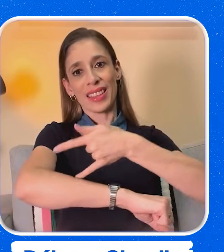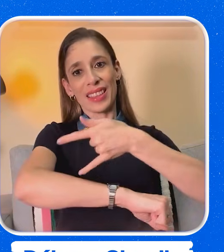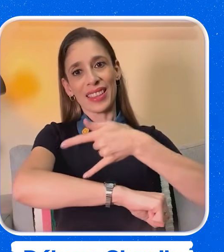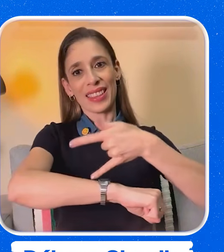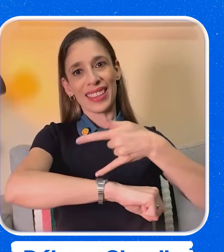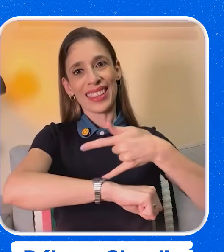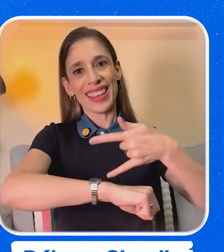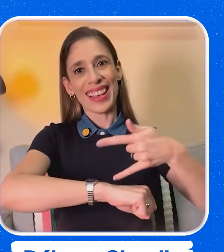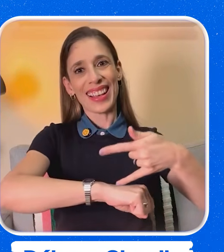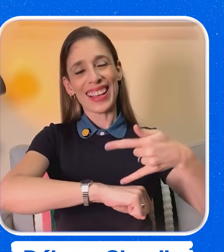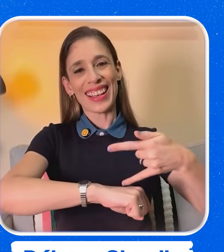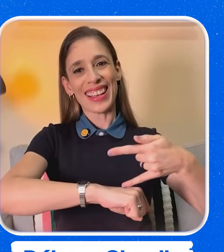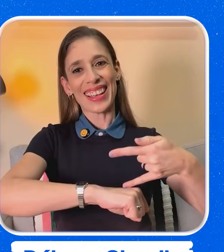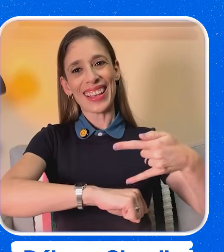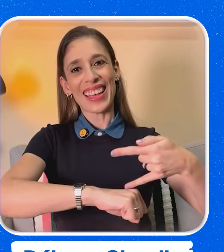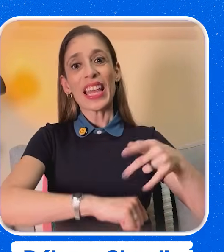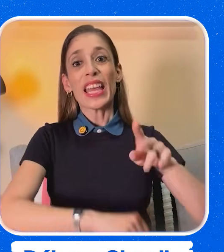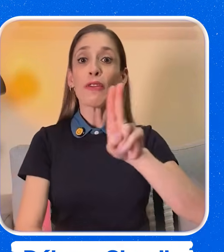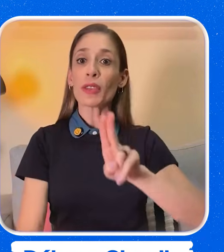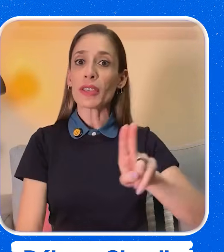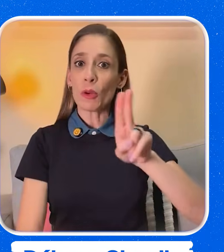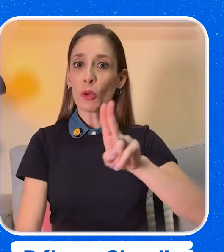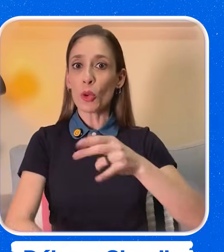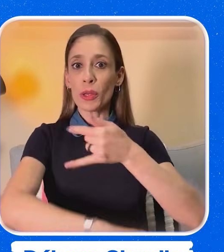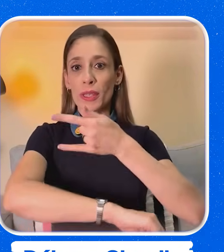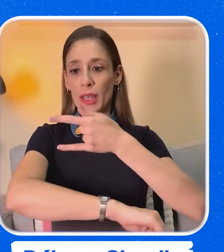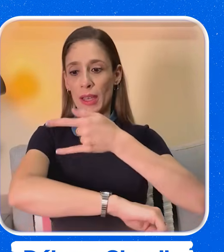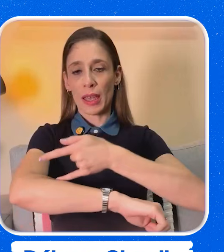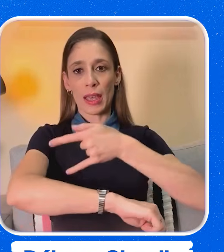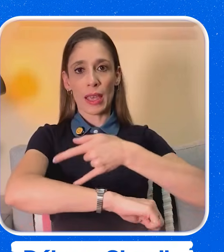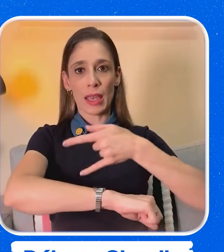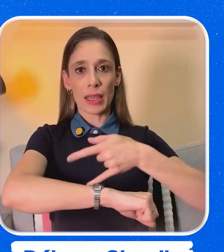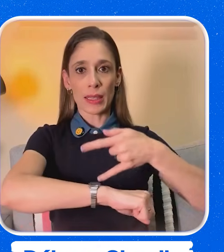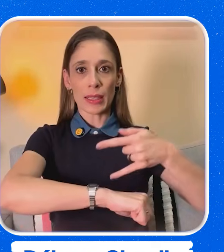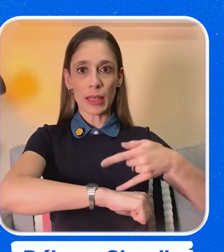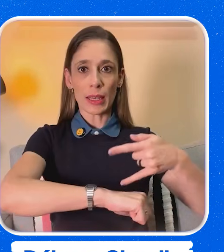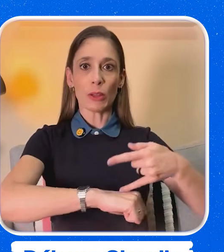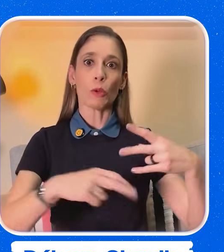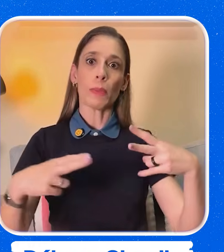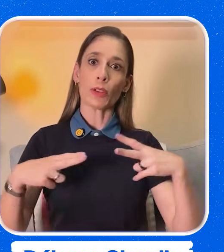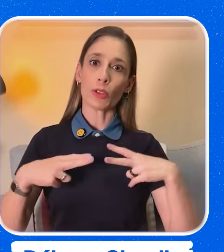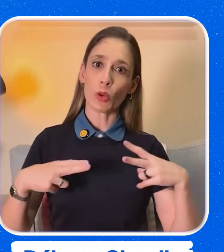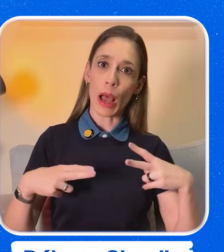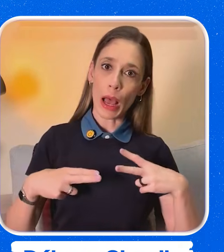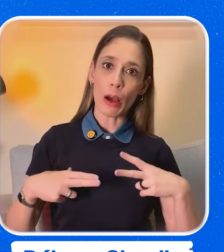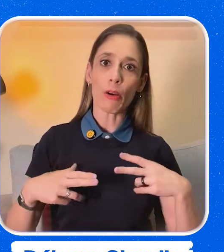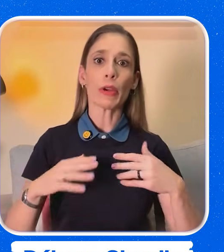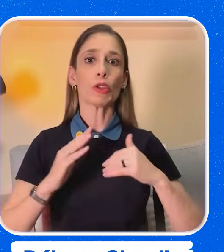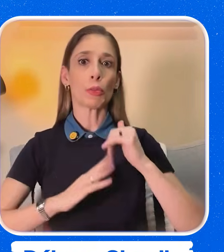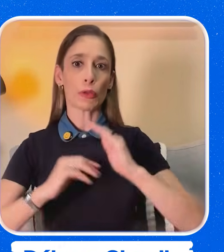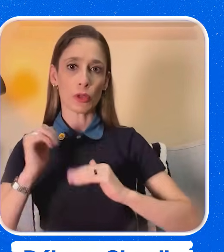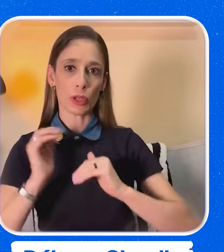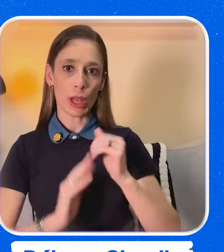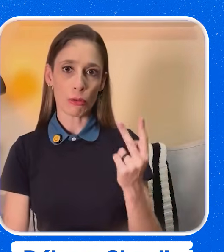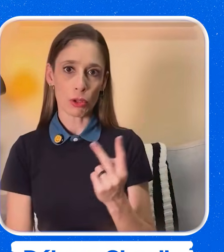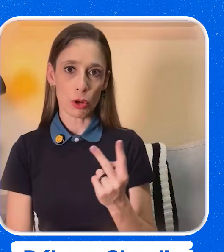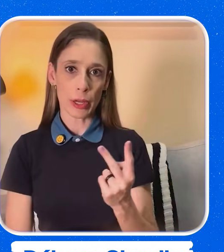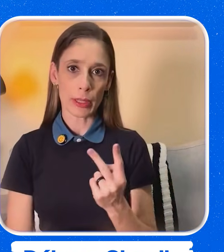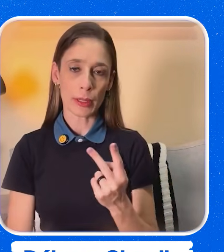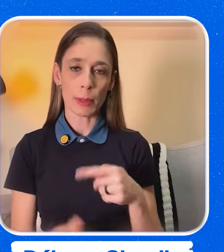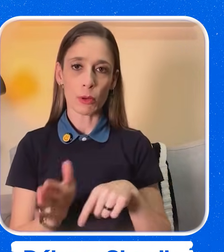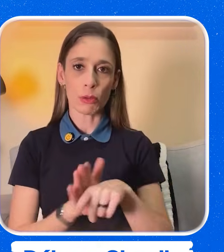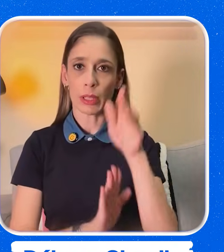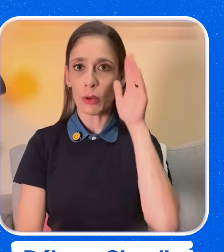Aí ficou assim. E você usa esse no pessoal e no profissional,